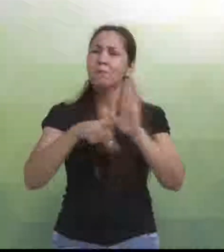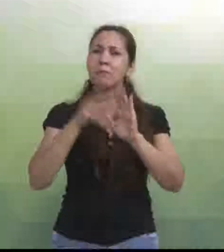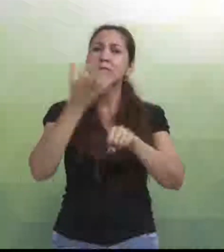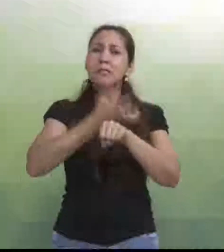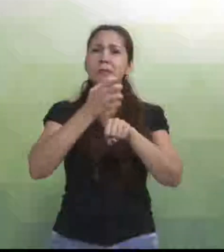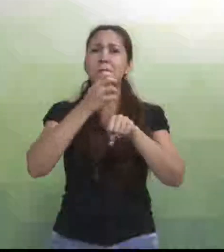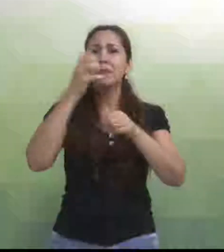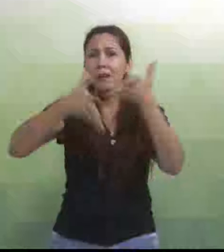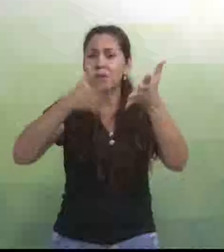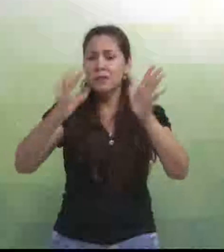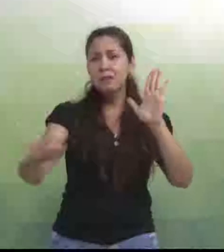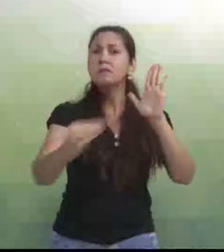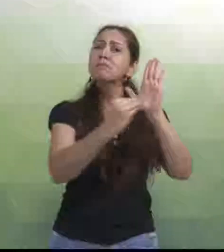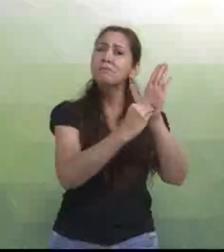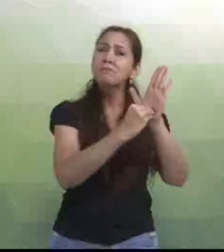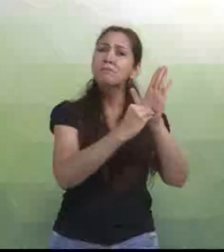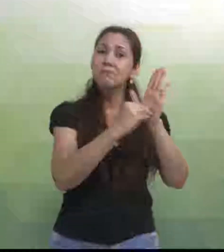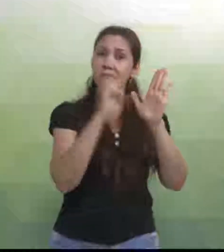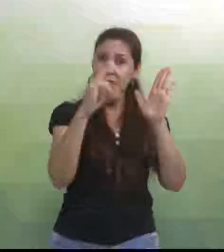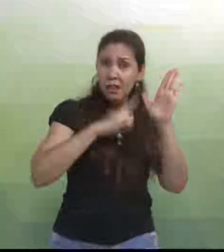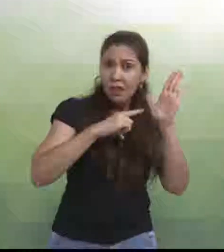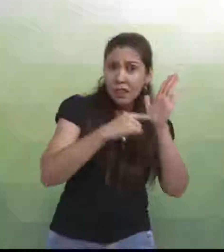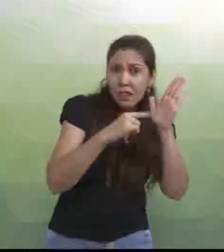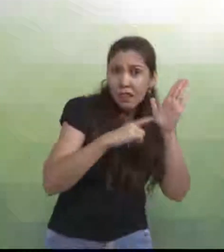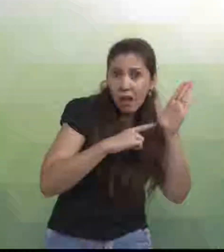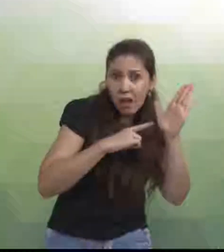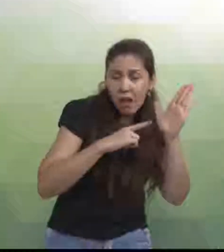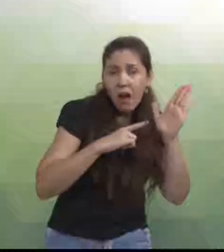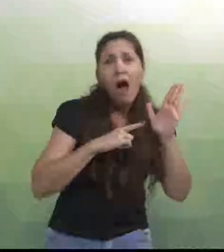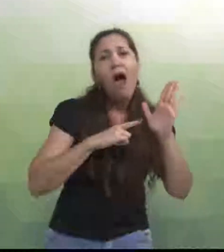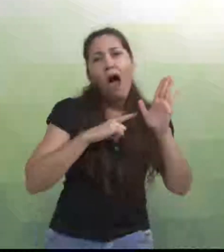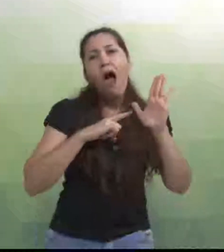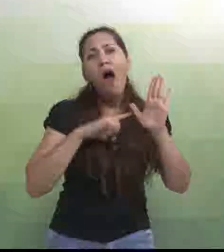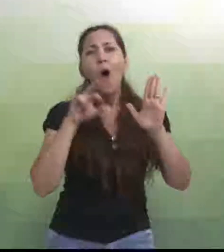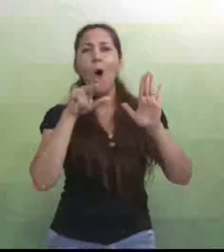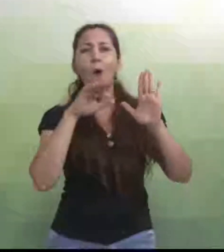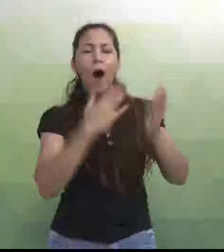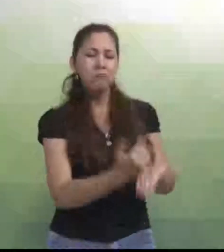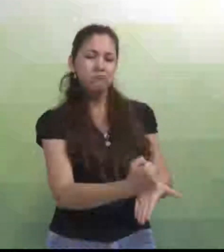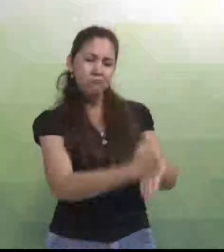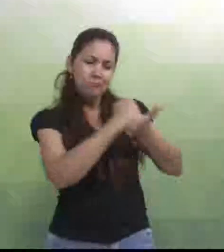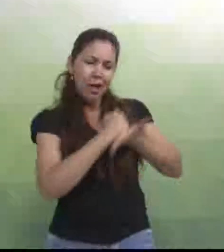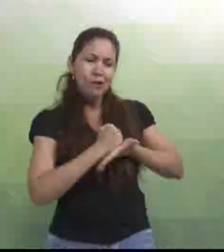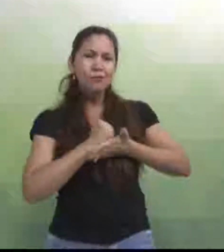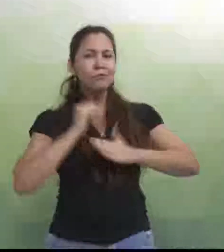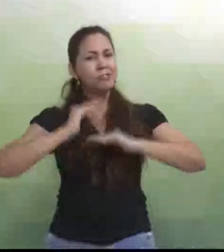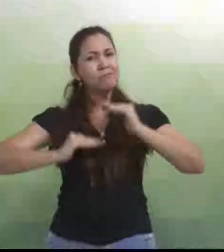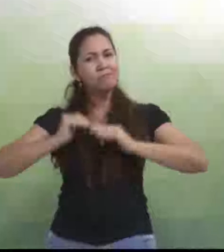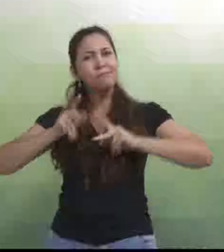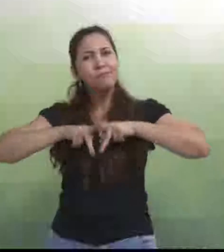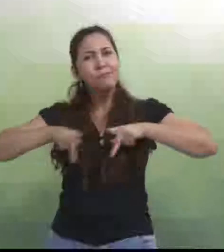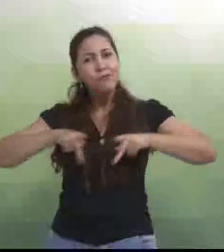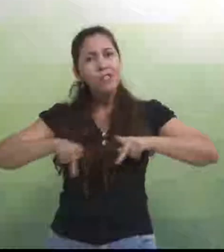embasar o processo de ensino da Libras, de forma que apoie o profissional, o professor, a organizar sua aula,